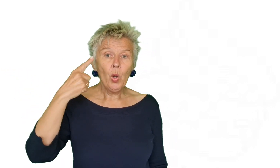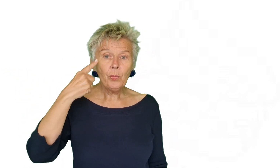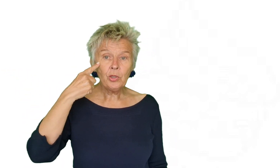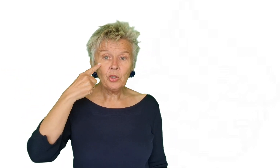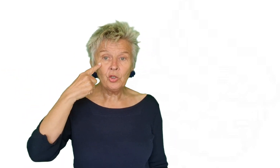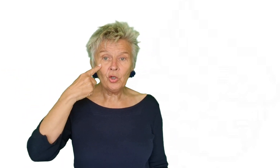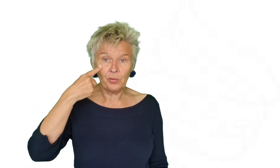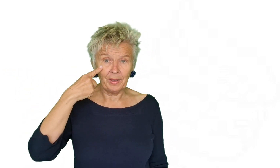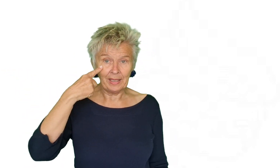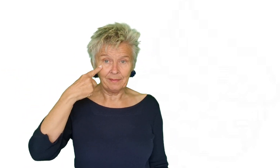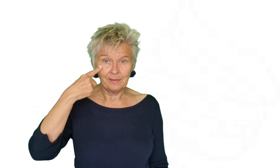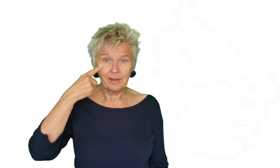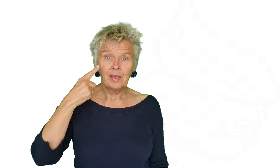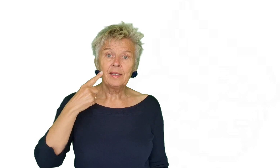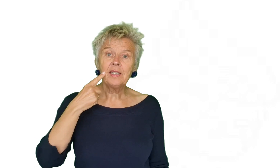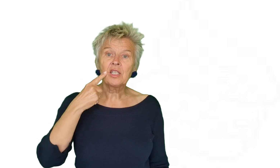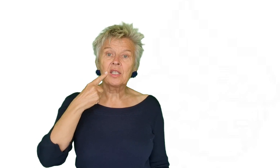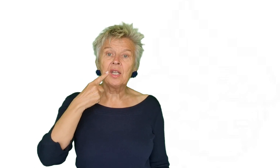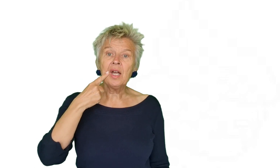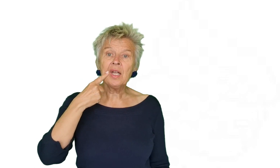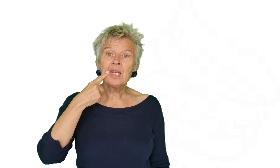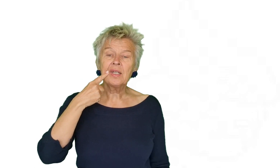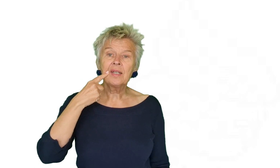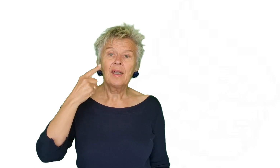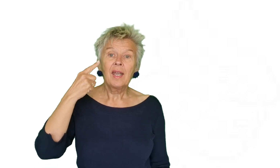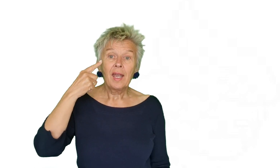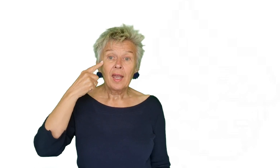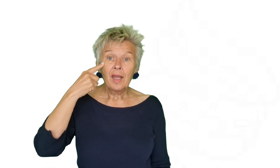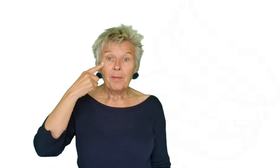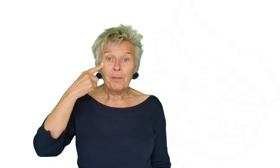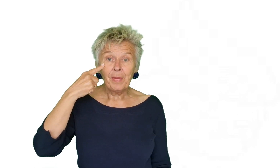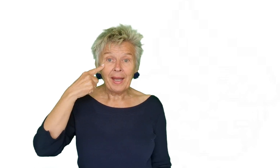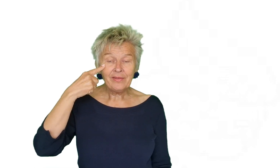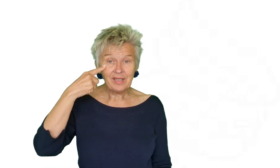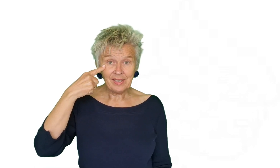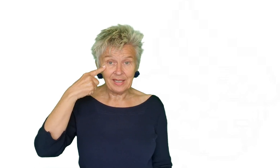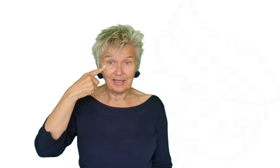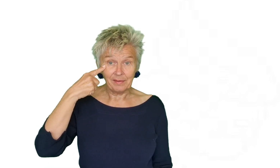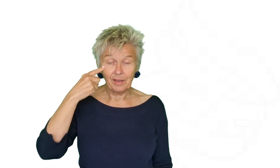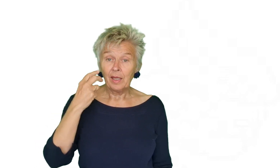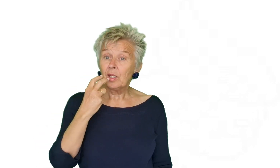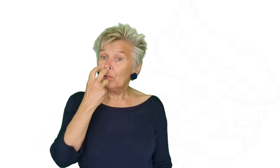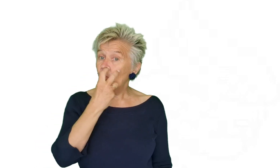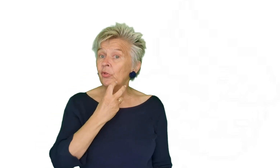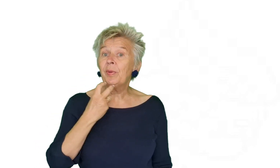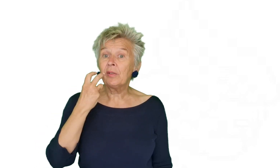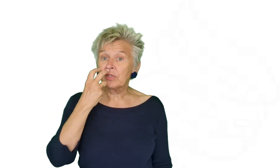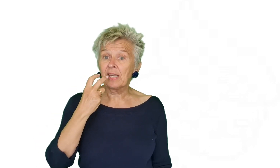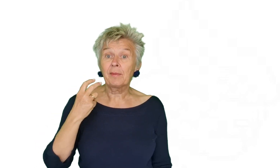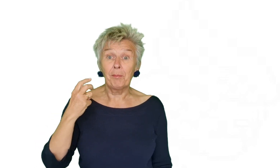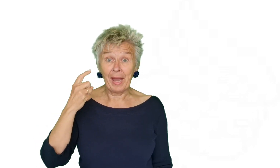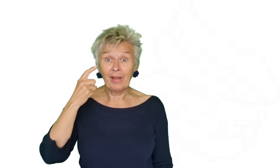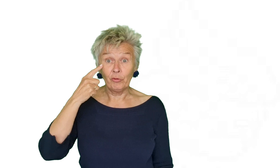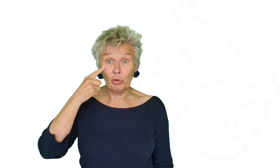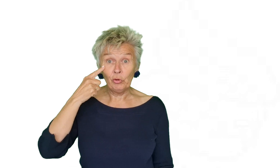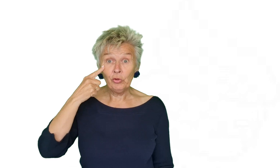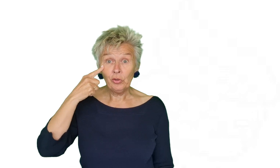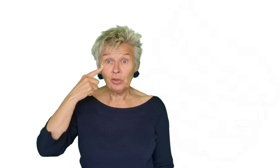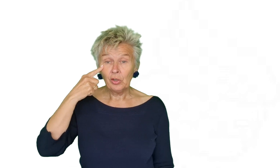je jukbeen. Dit is dag, maand zit hier. Je mondbeeld zegt maanden, dus